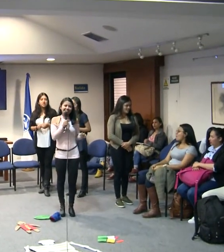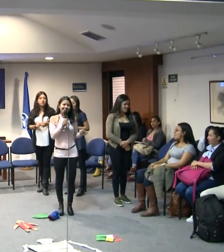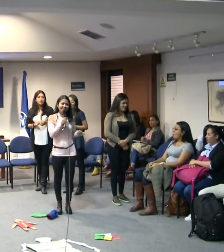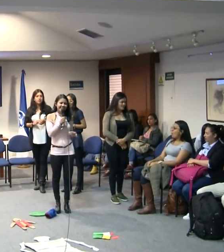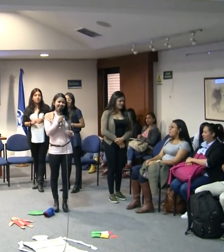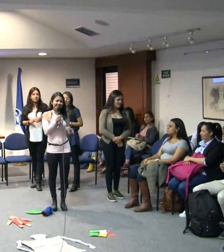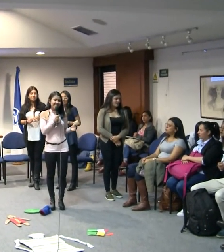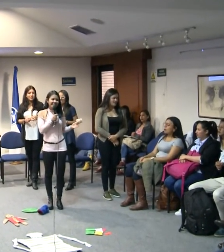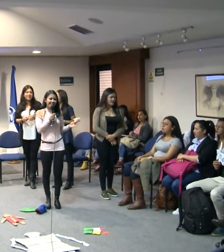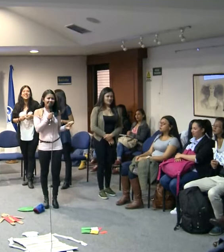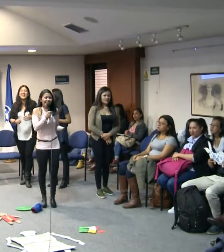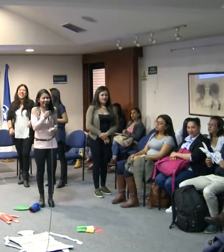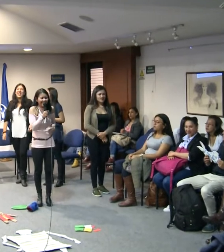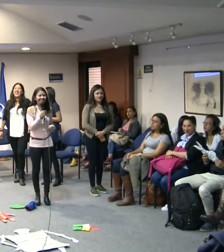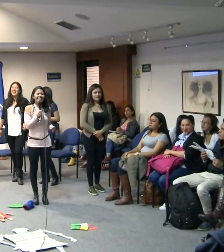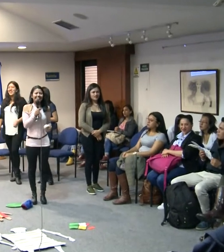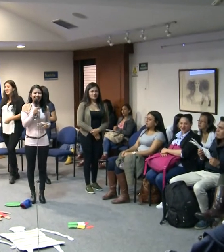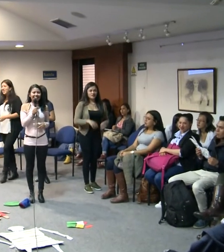Que